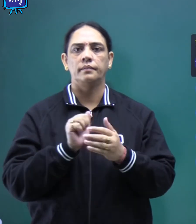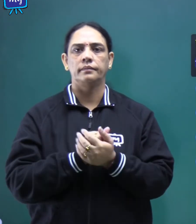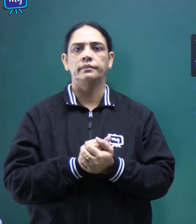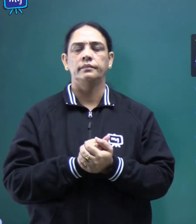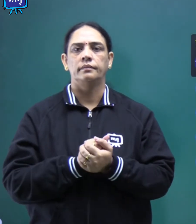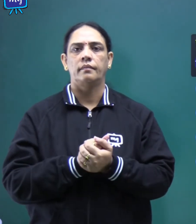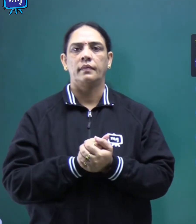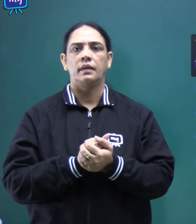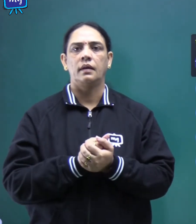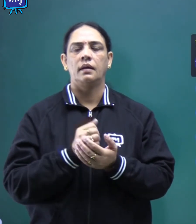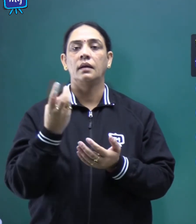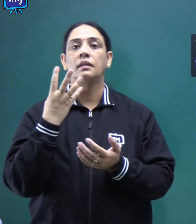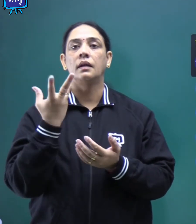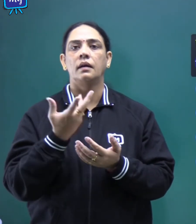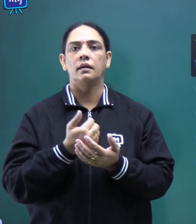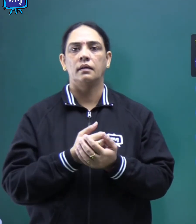कितने